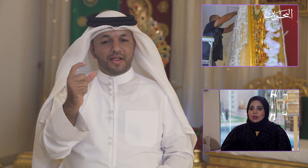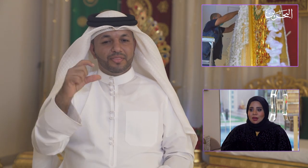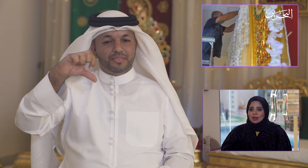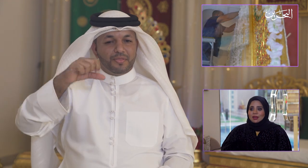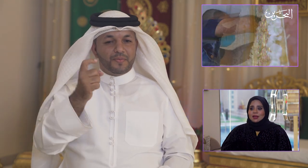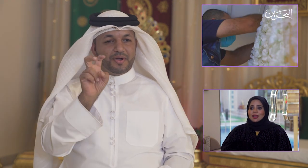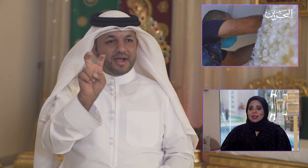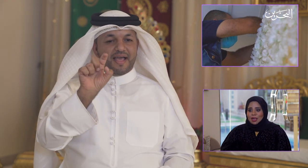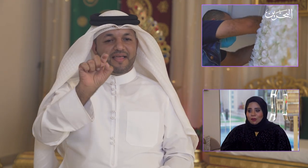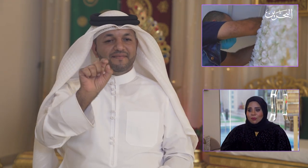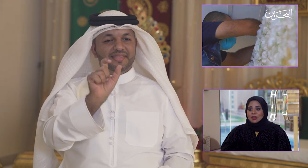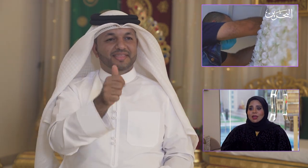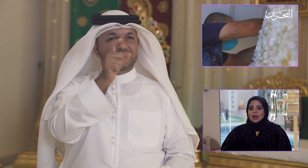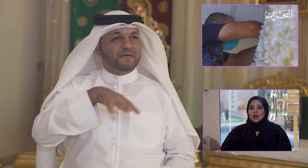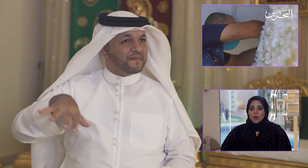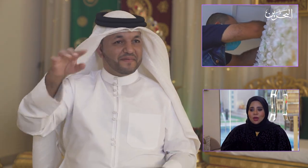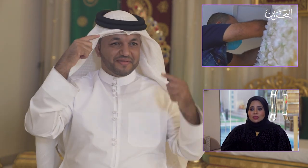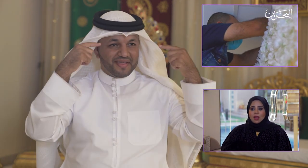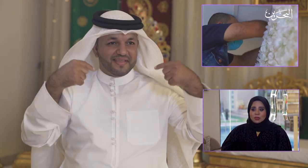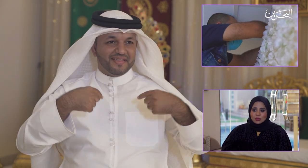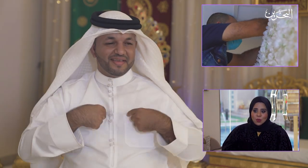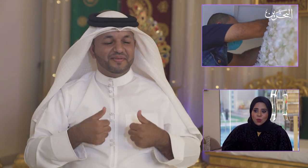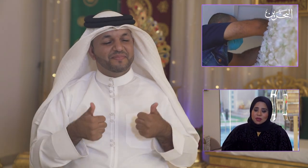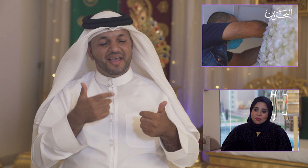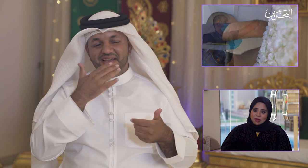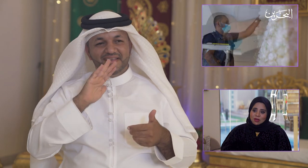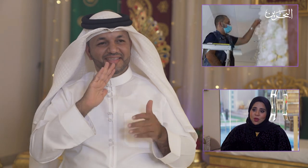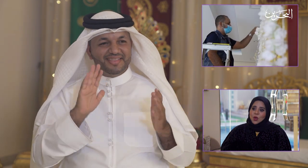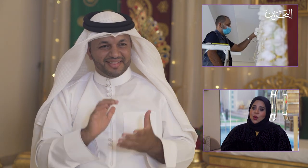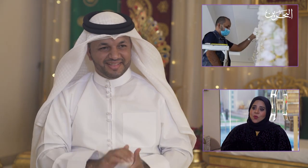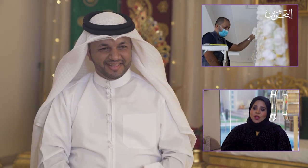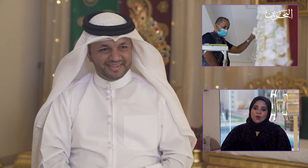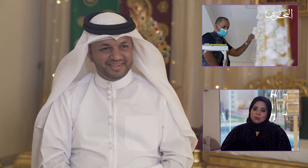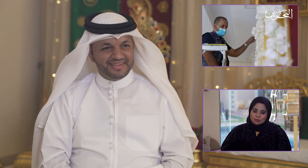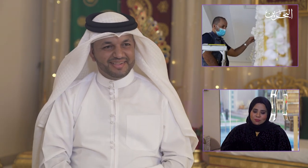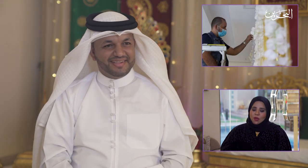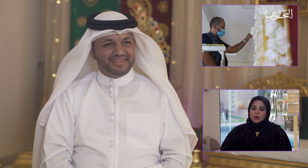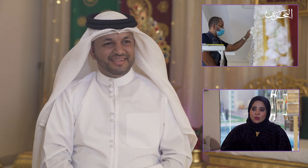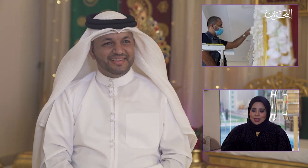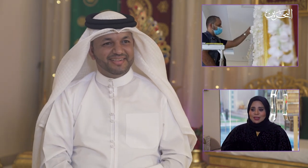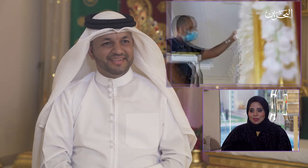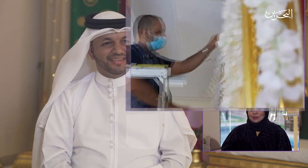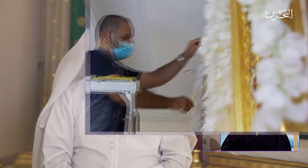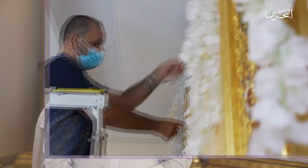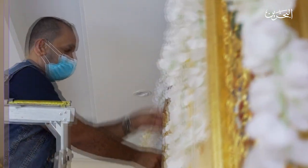والكل يعرف أنه هو صاحب مشروع وردة فنان وأنه فخور وسعيد في نفسه.